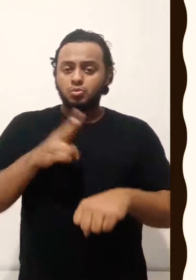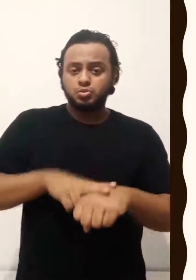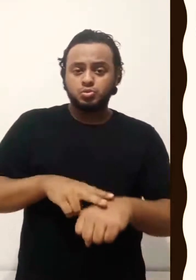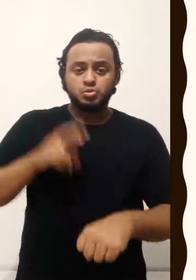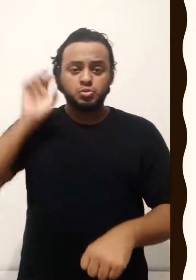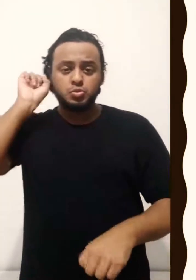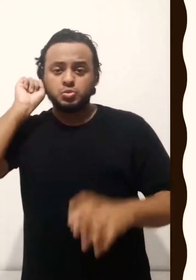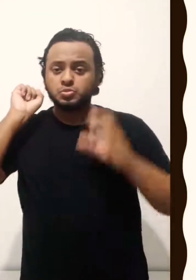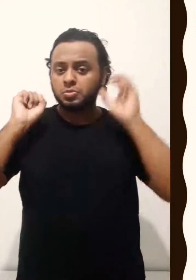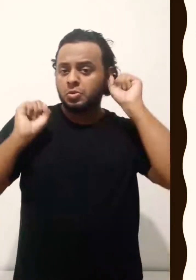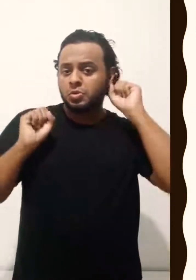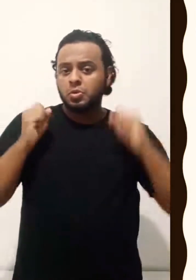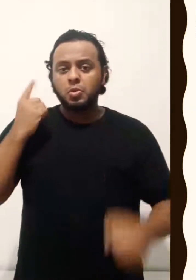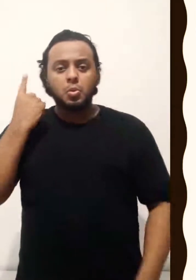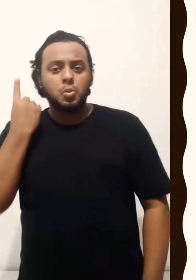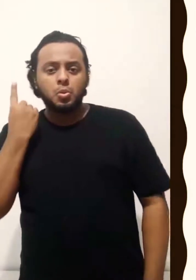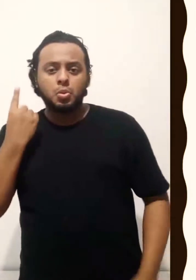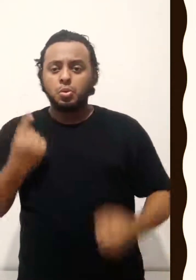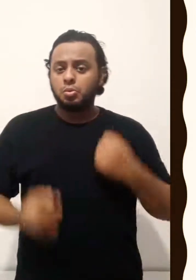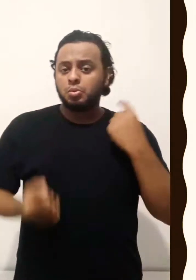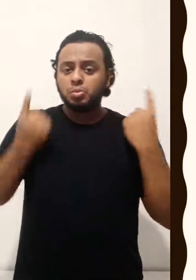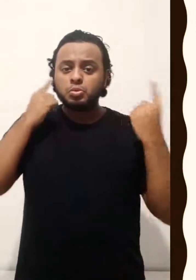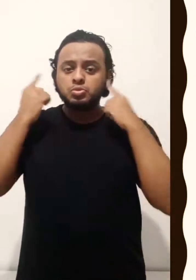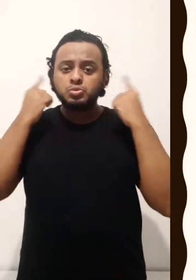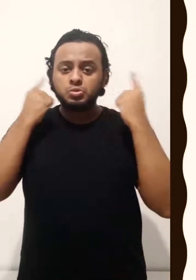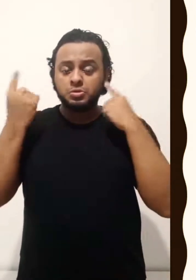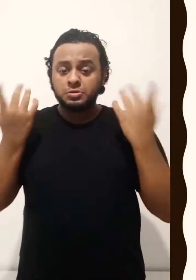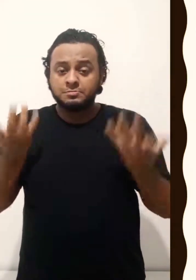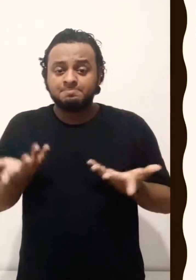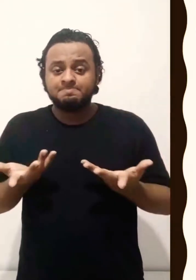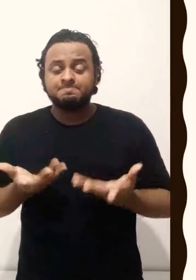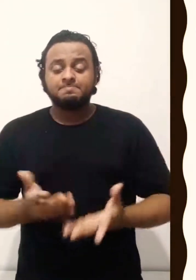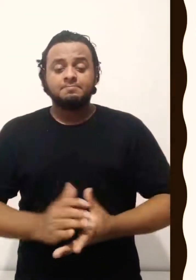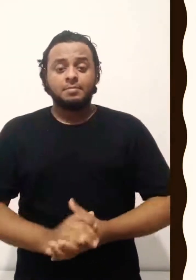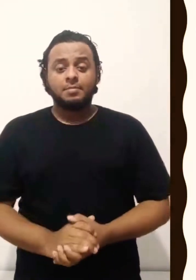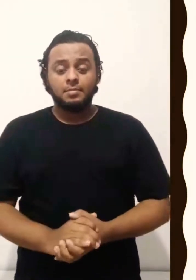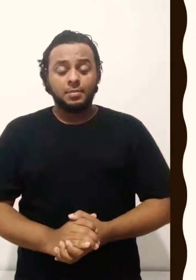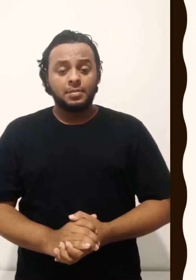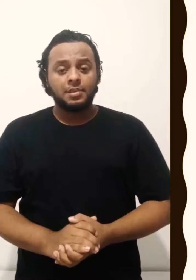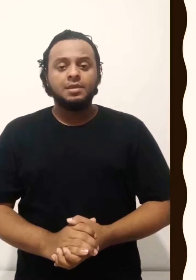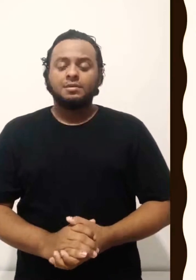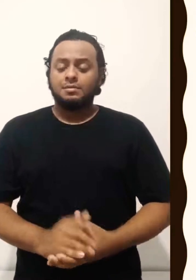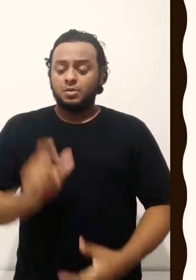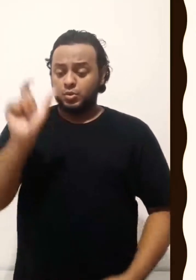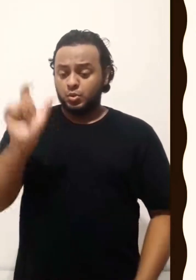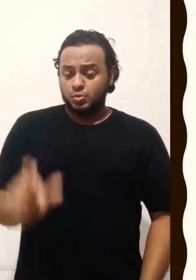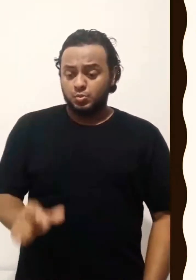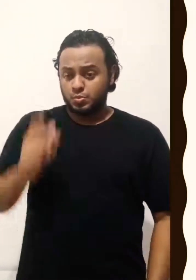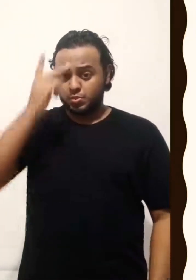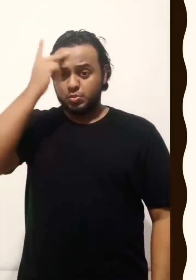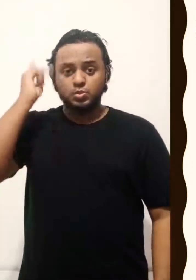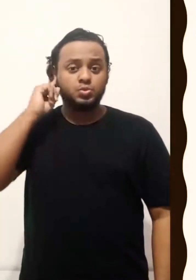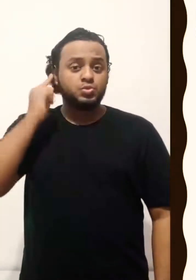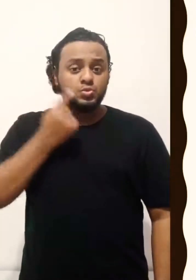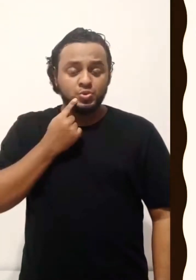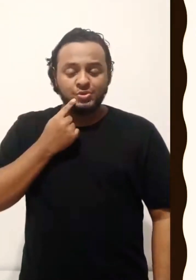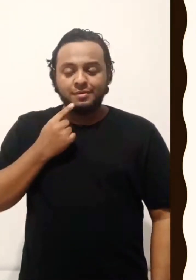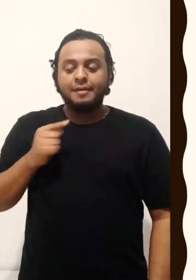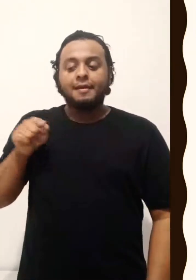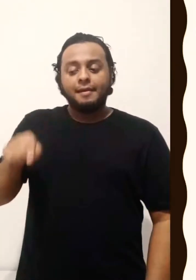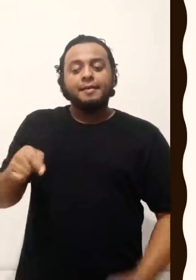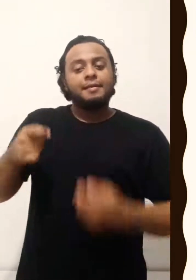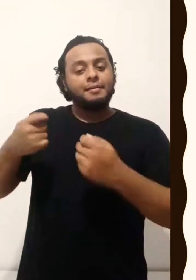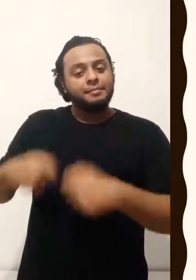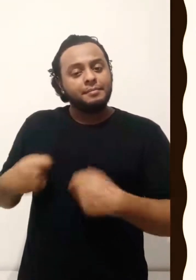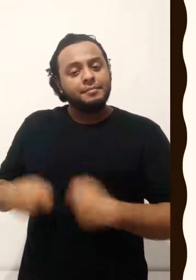ou dois ouvidos, né? Ela pode ser unilateral ou bilateral. E para ser considerado surdo,